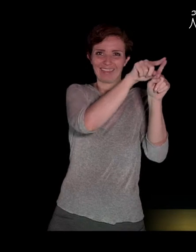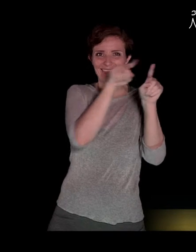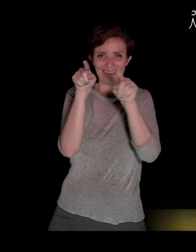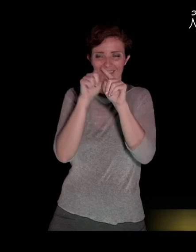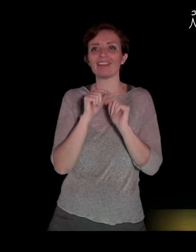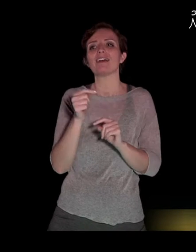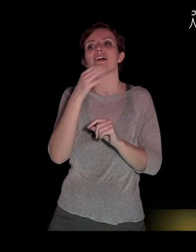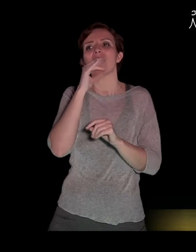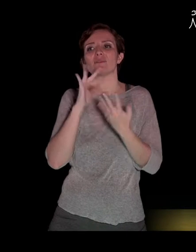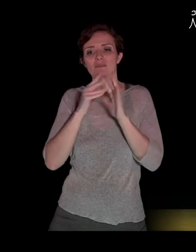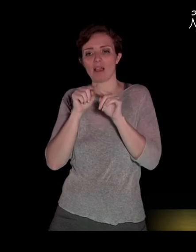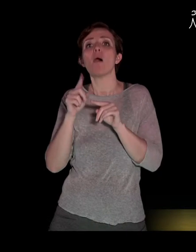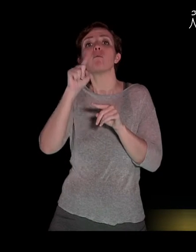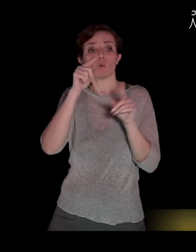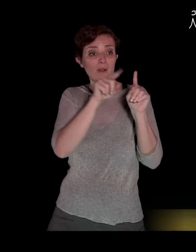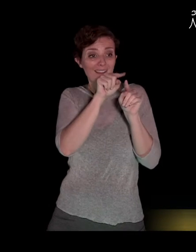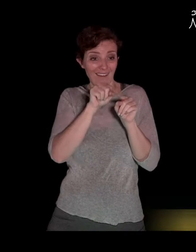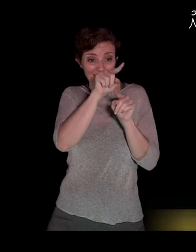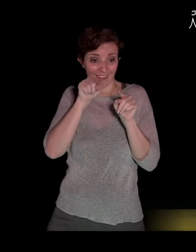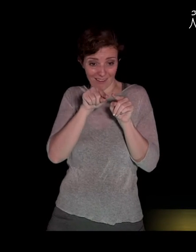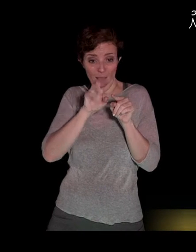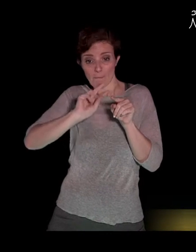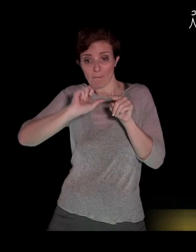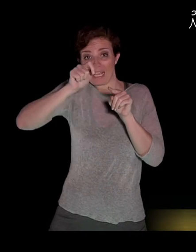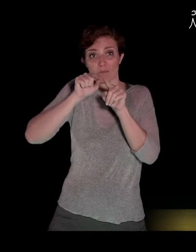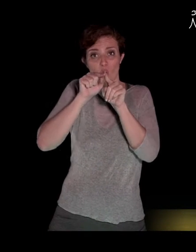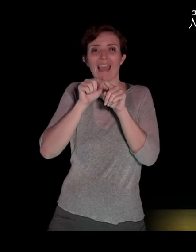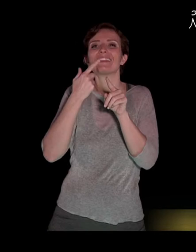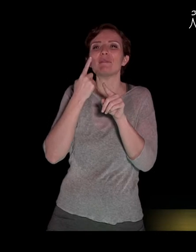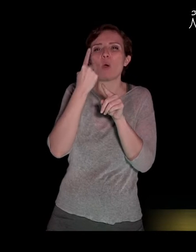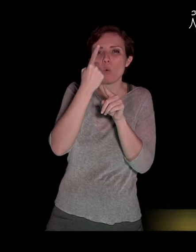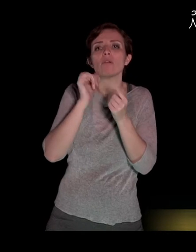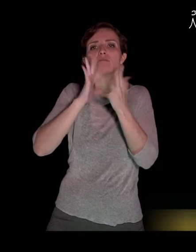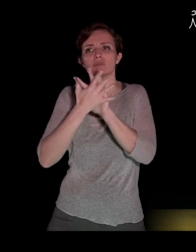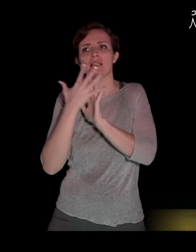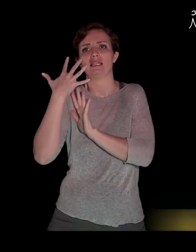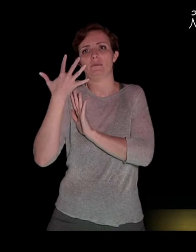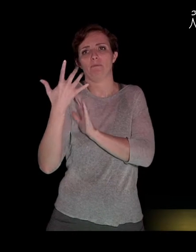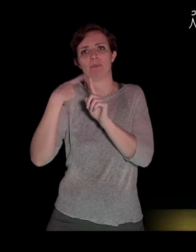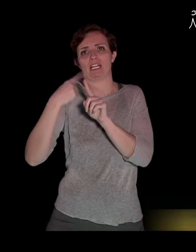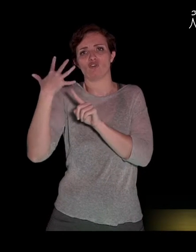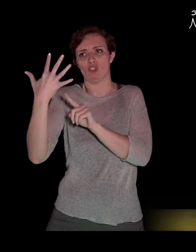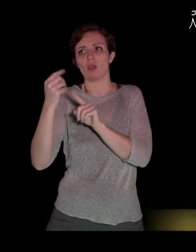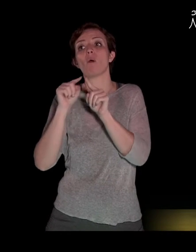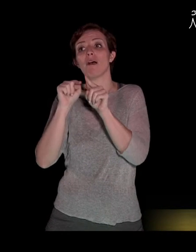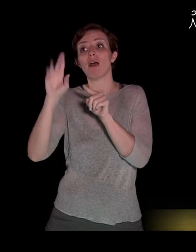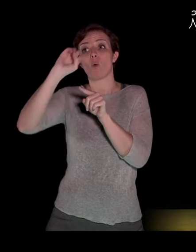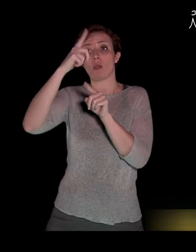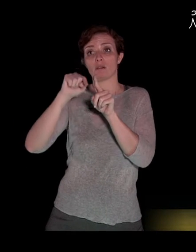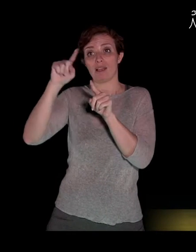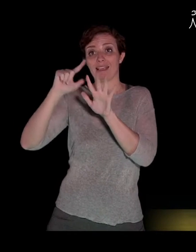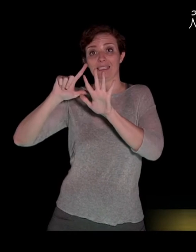cinque anche l'esponente del radicando in questo caso uno quindi 27 alla quinta evidentemente e lo confronterò analogamente con